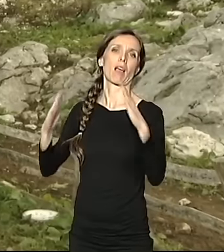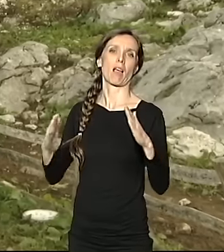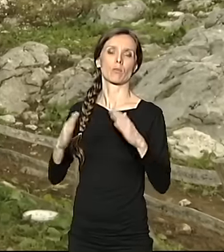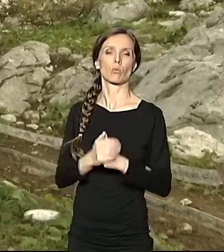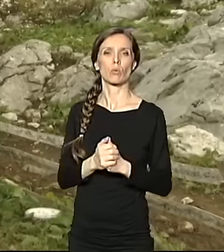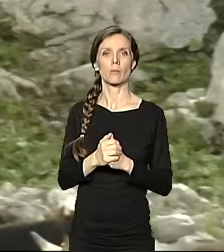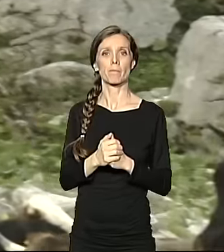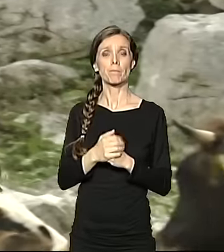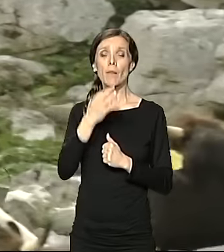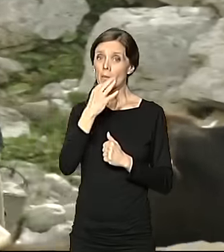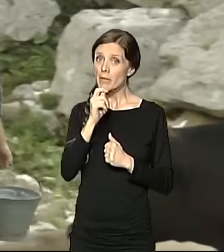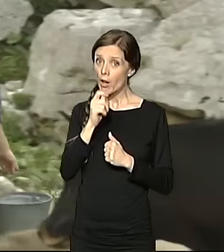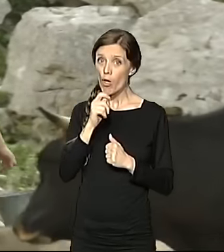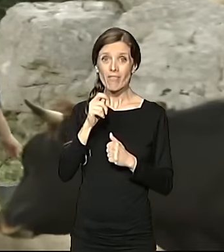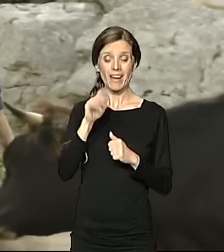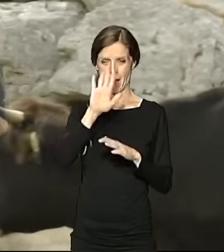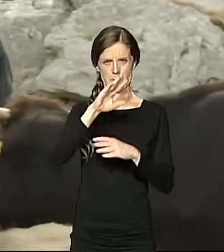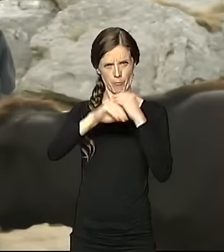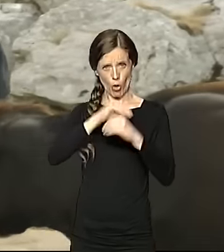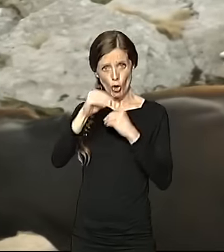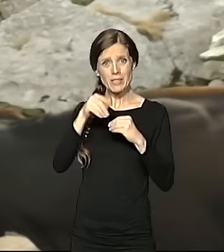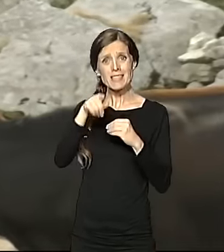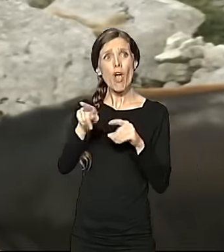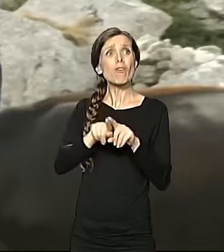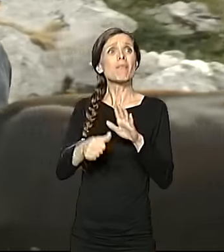Je li vama i vašoj porodici ovo osnovni ili dodatni prihod?